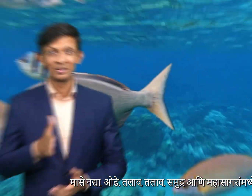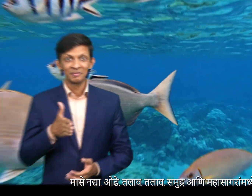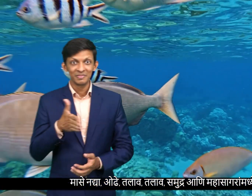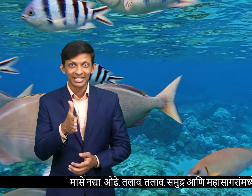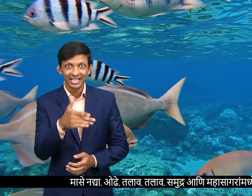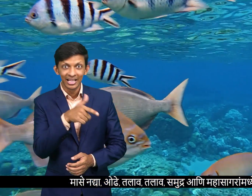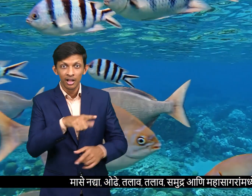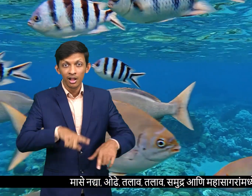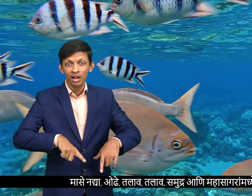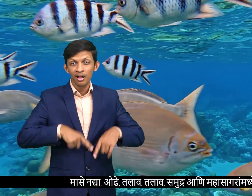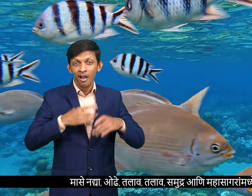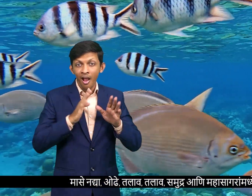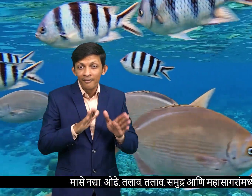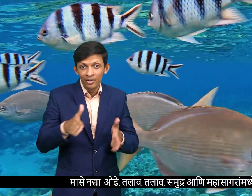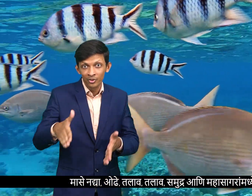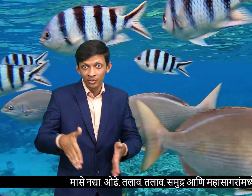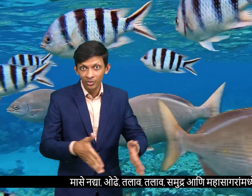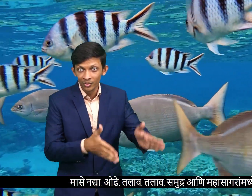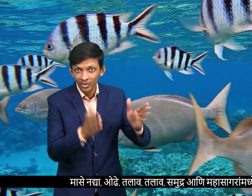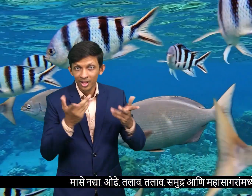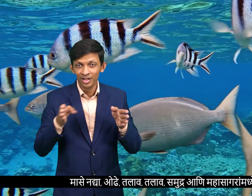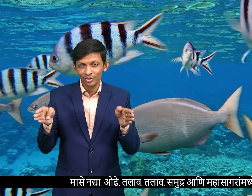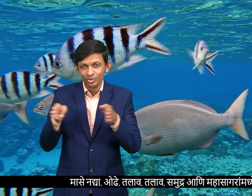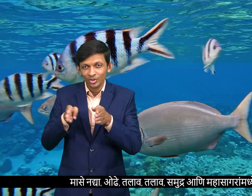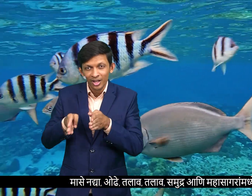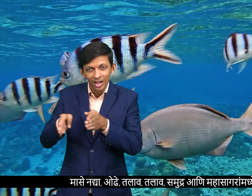मासे, नद्या, ओढे, तलाव,